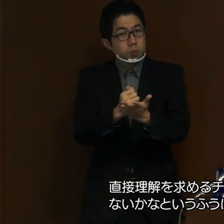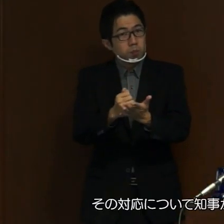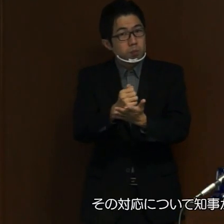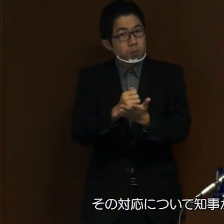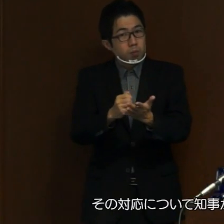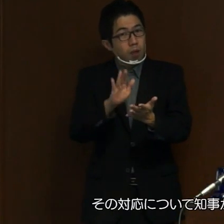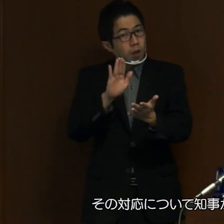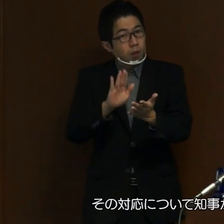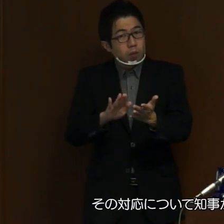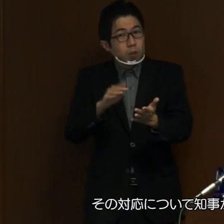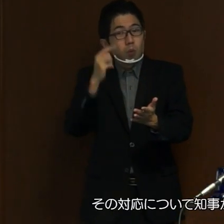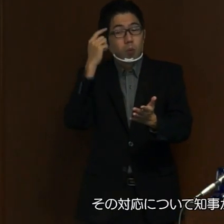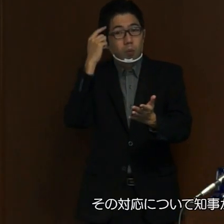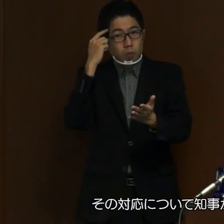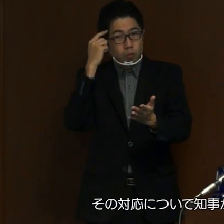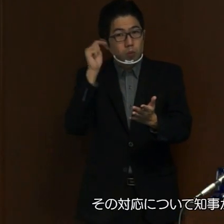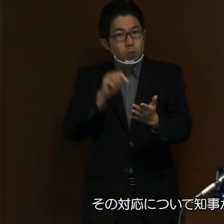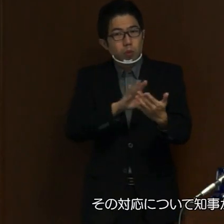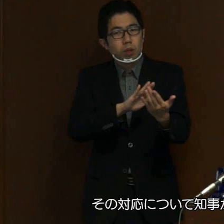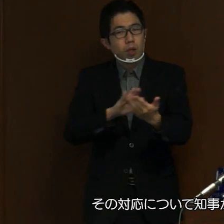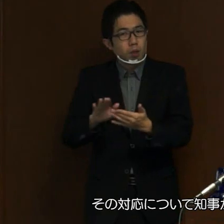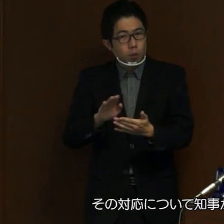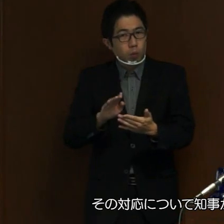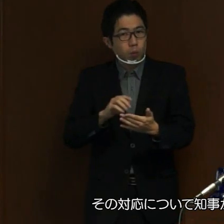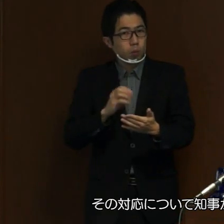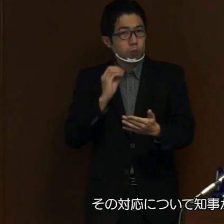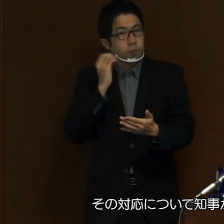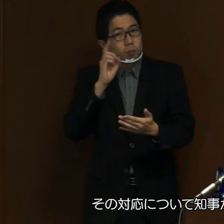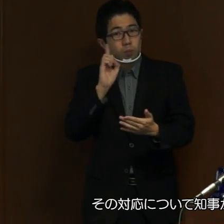て、その対応について知事がどう思われているか。